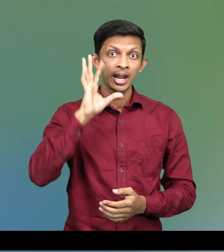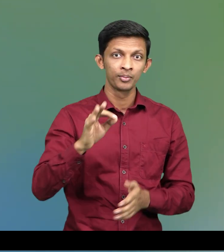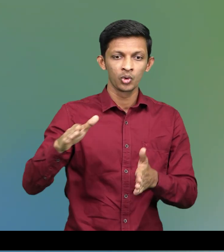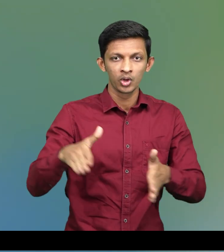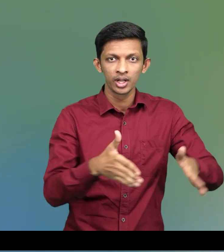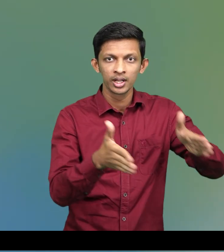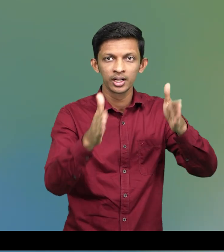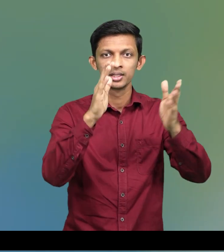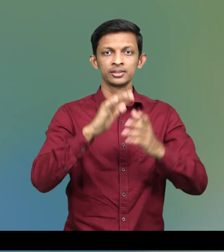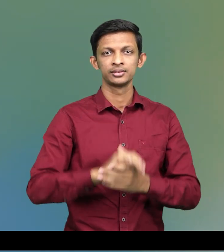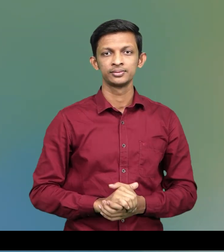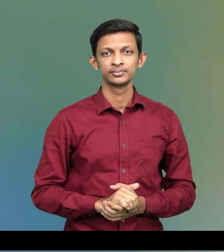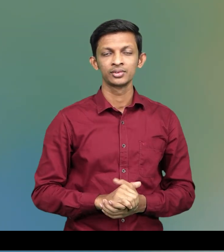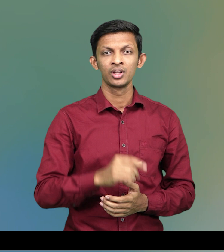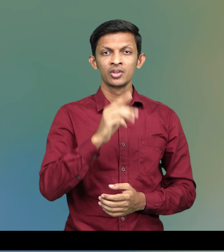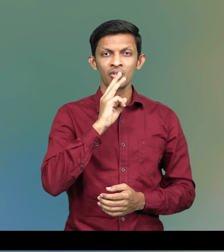నదుల ప్రాముఖ్యత.